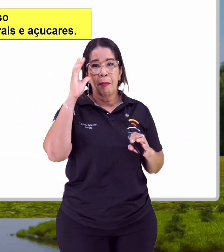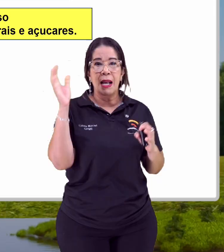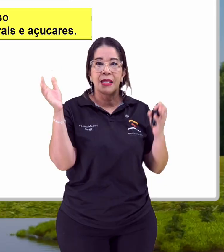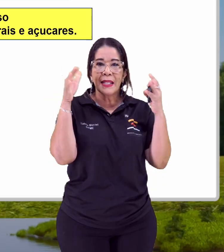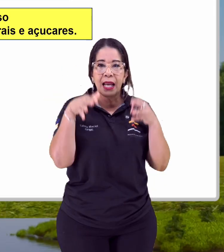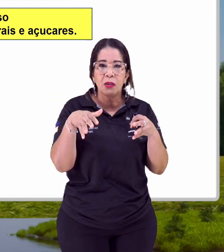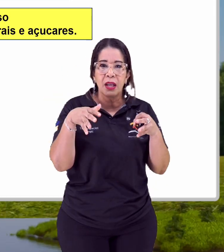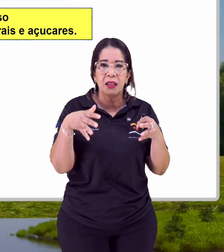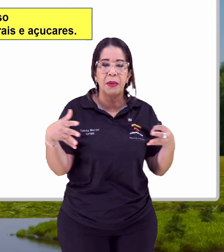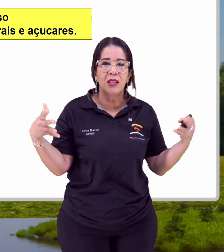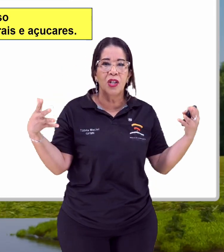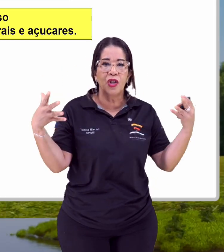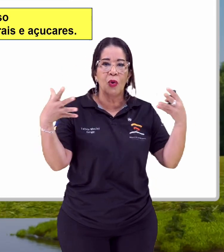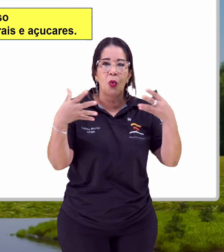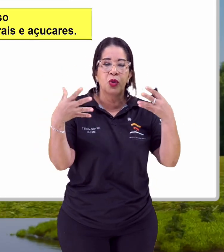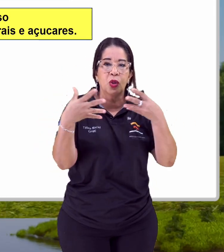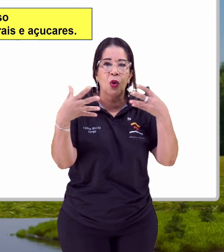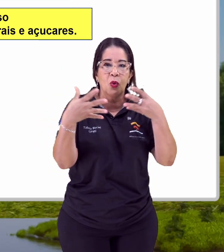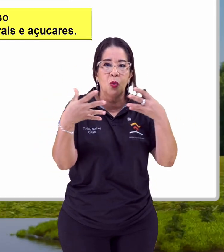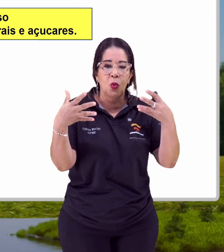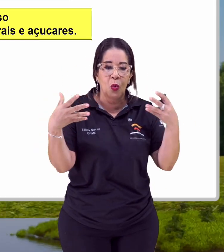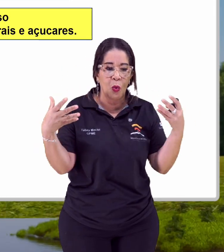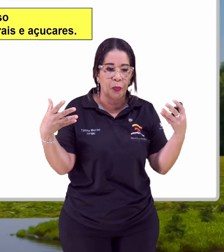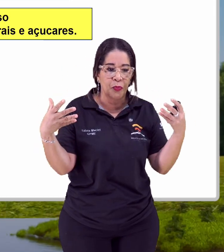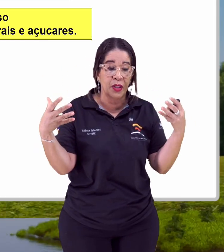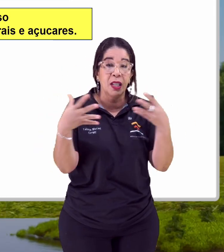tá? Mas dentro dela também existe o